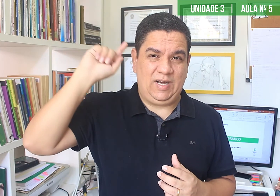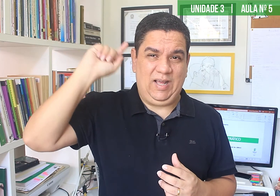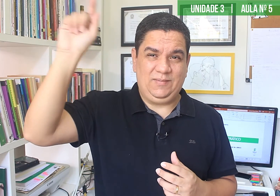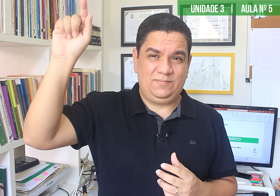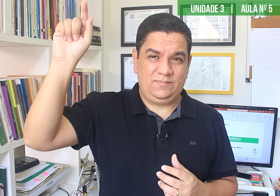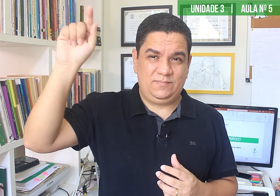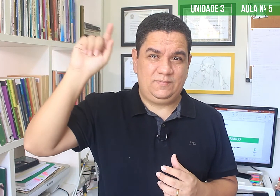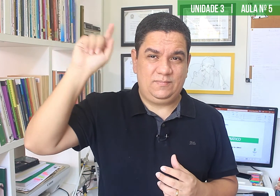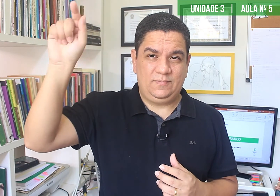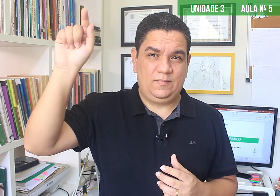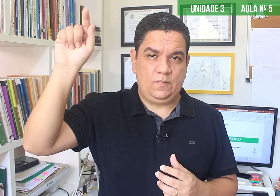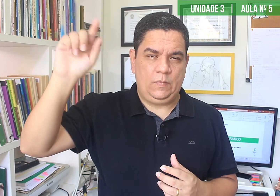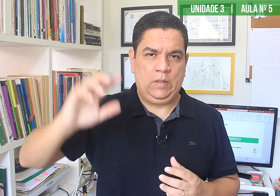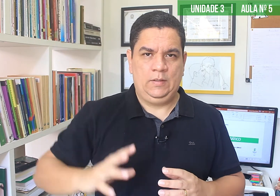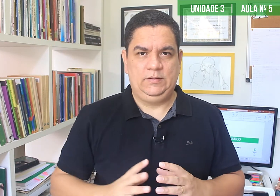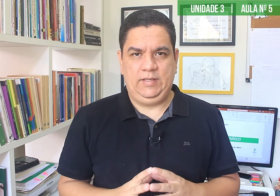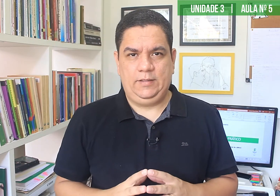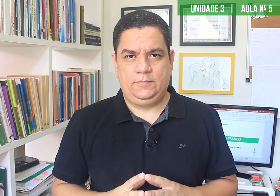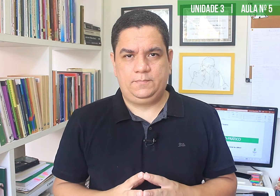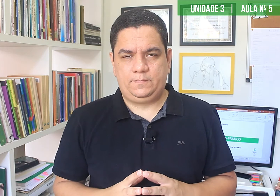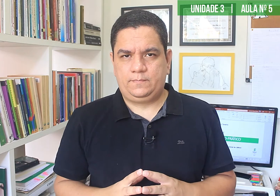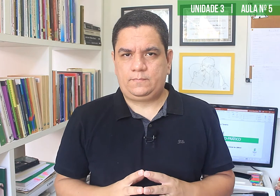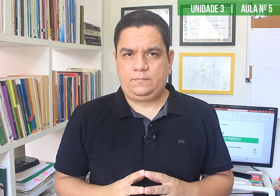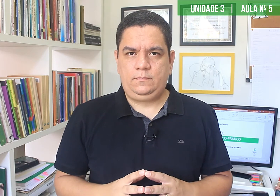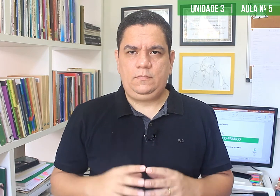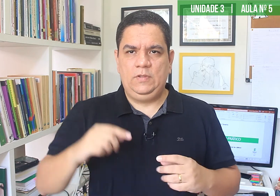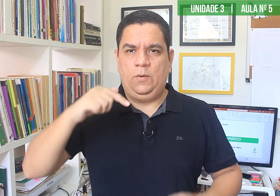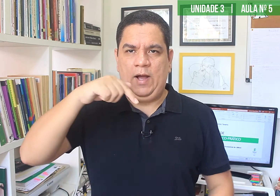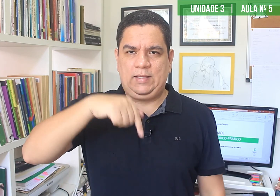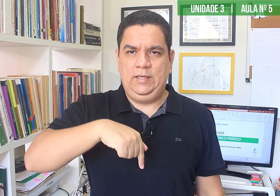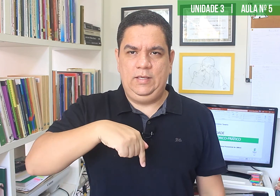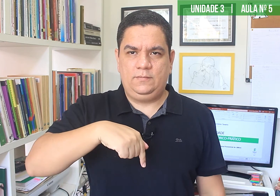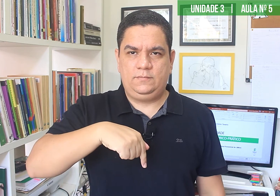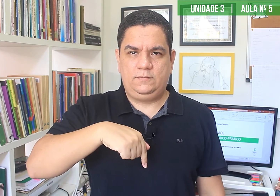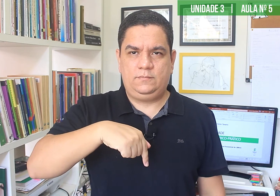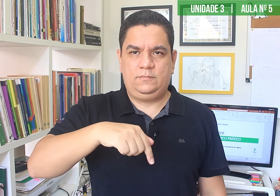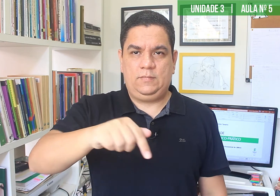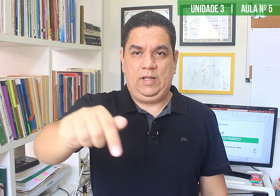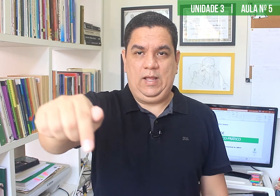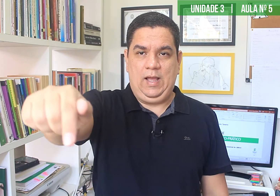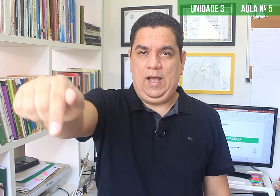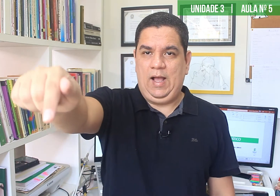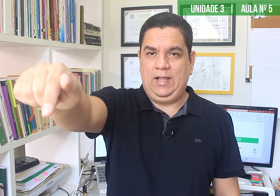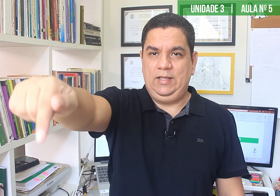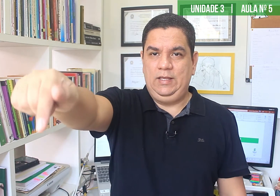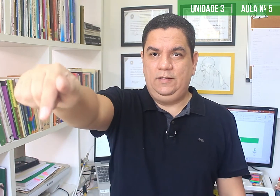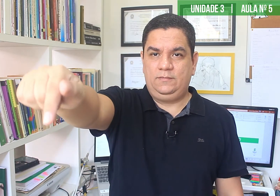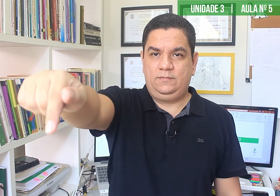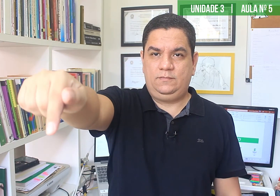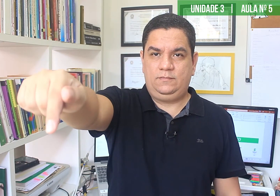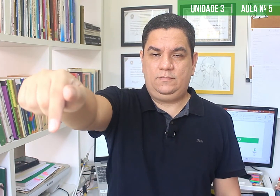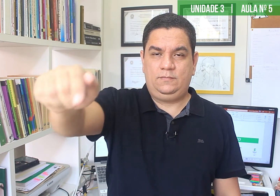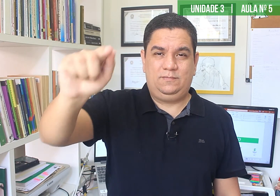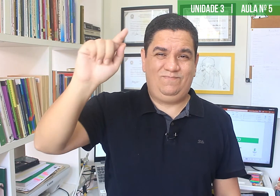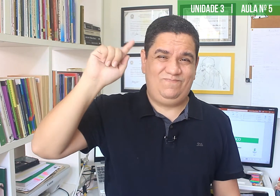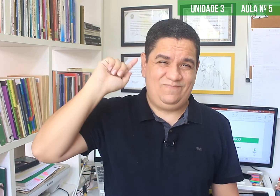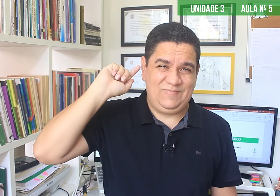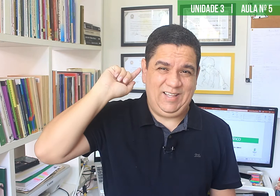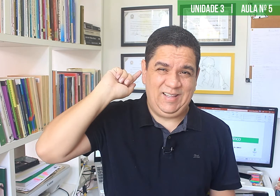lá. Certo? Então, aqui, ali e